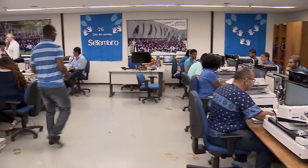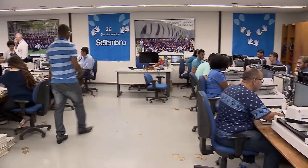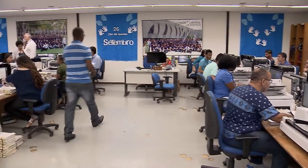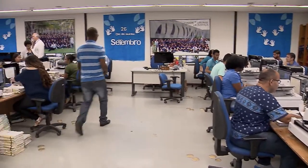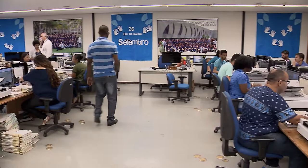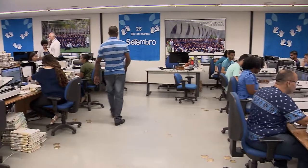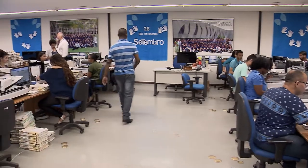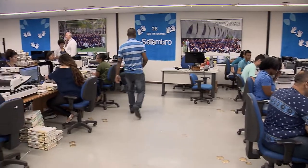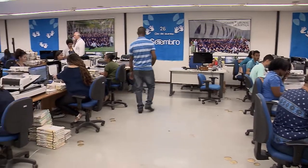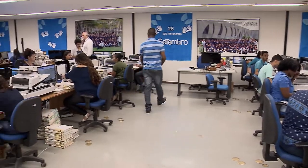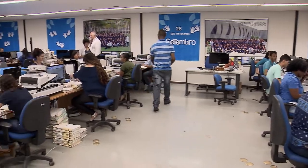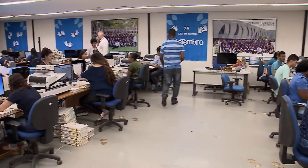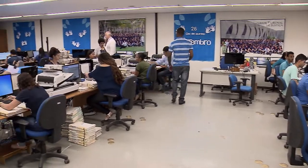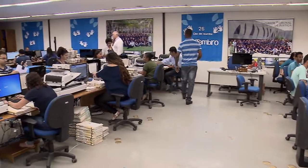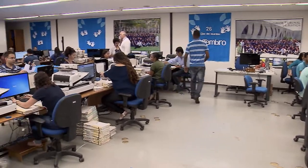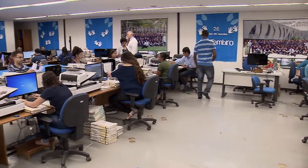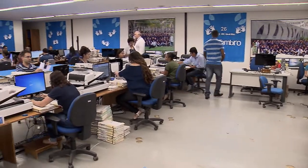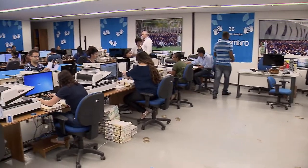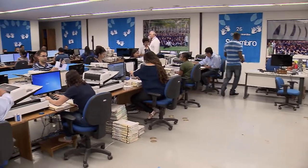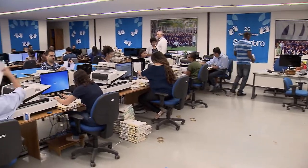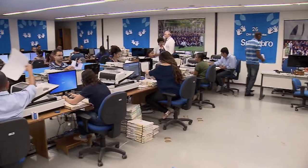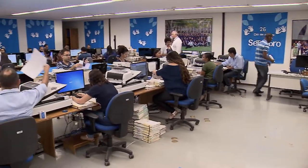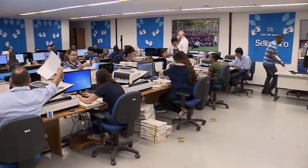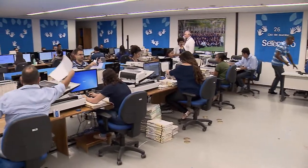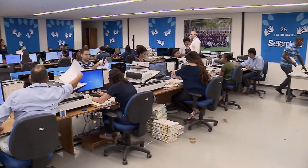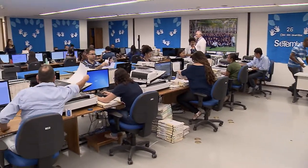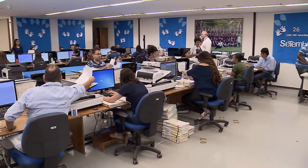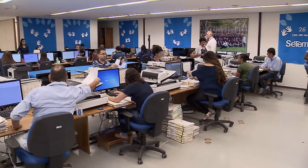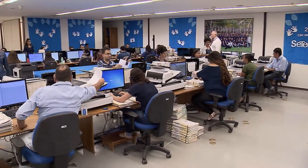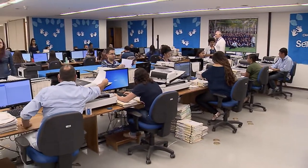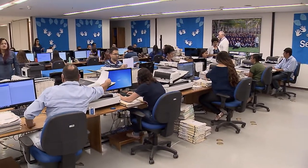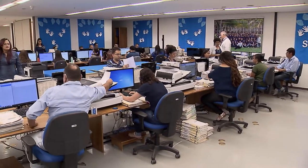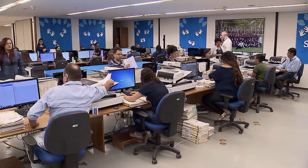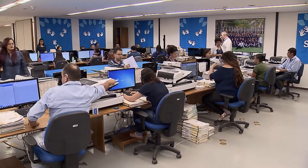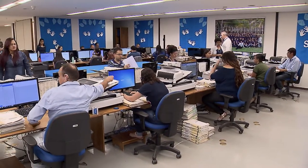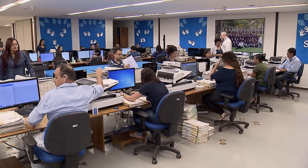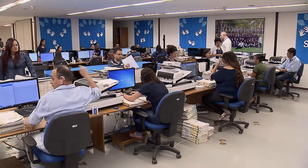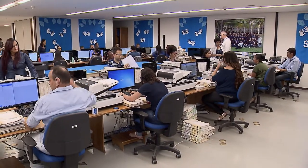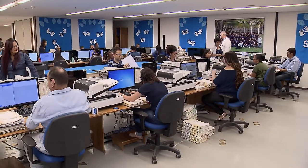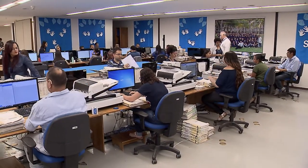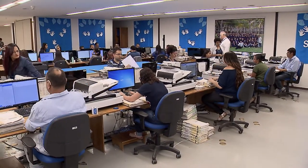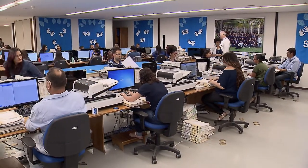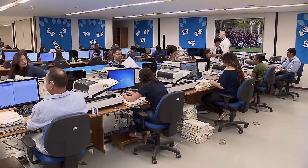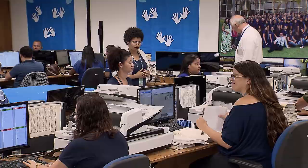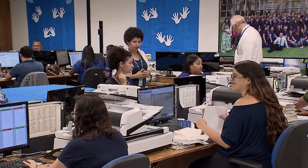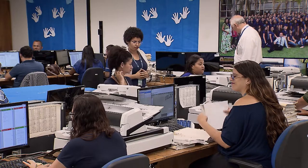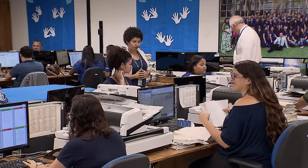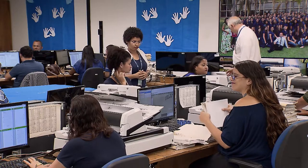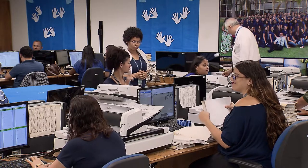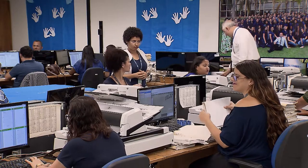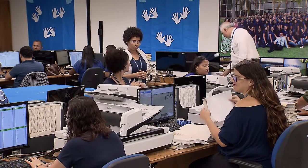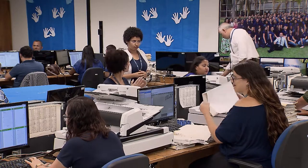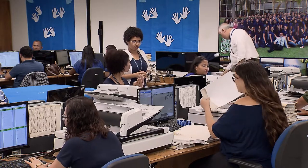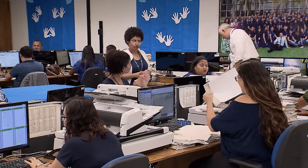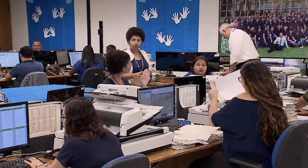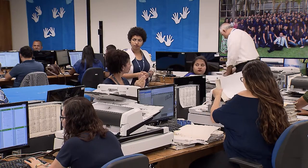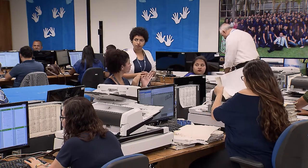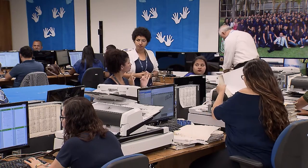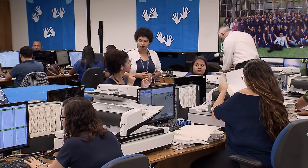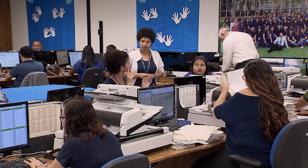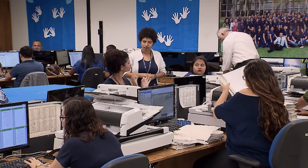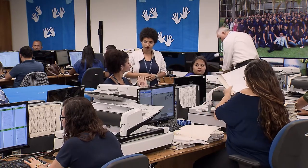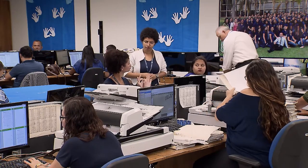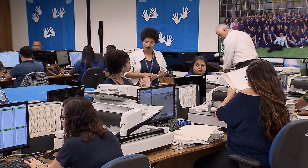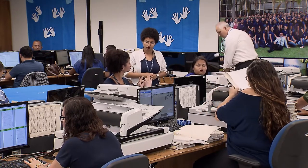ementas essencial para o trabalho de triagem. Agora, os colaboradores enfrentam um novo desafio: a transcrição de dados